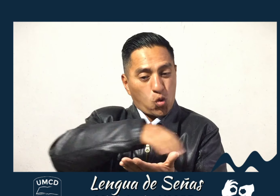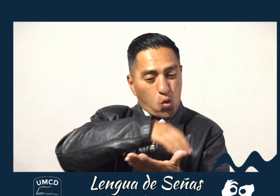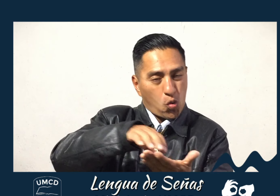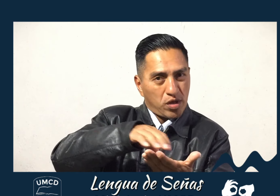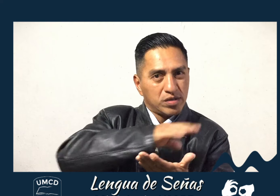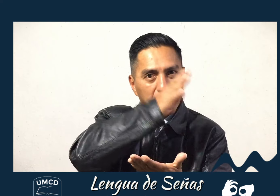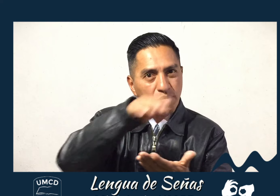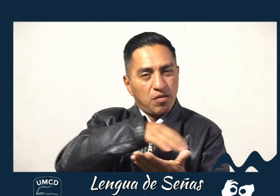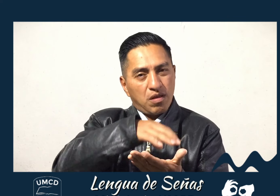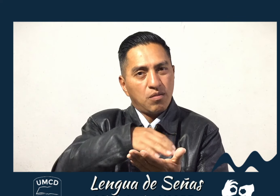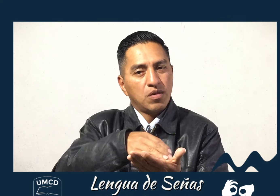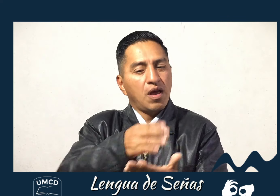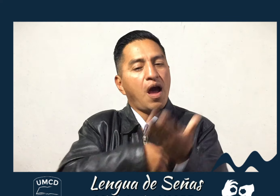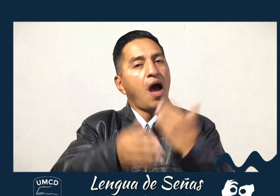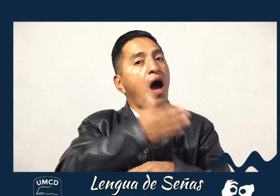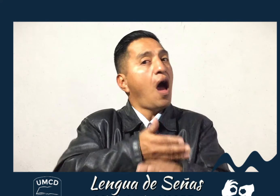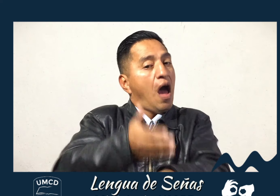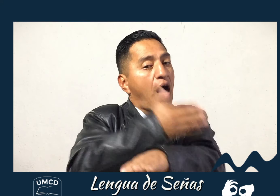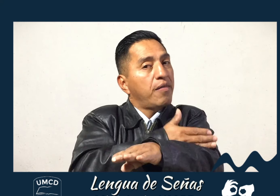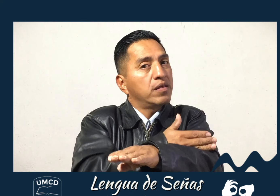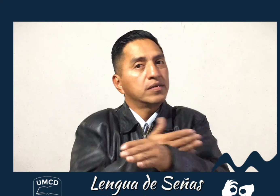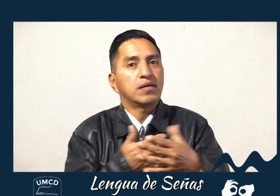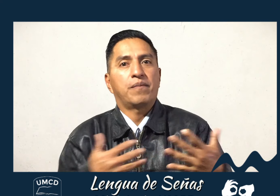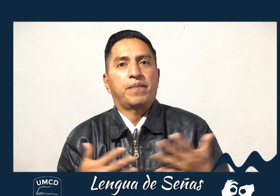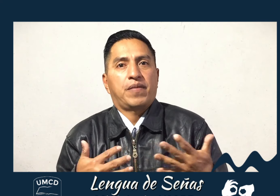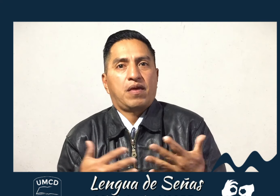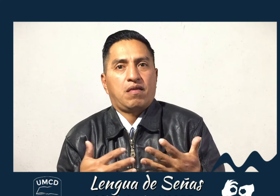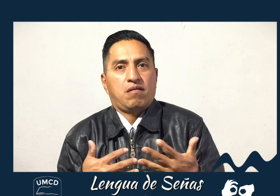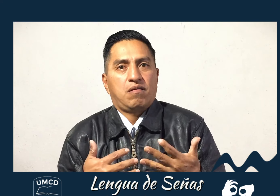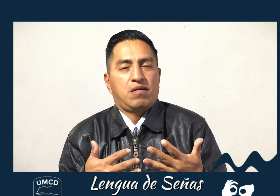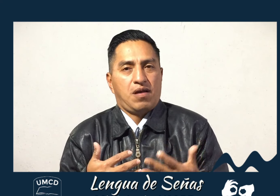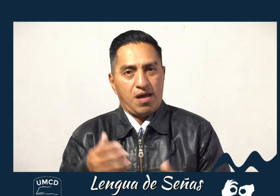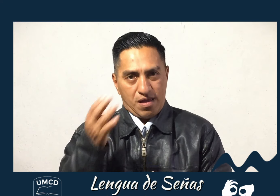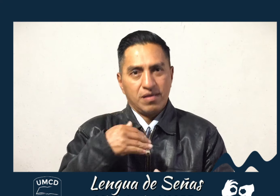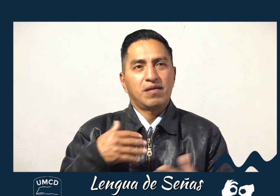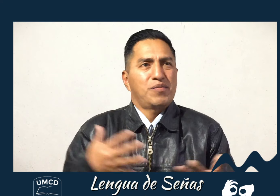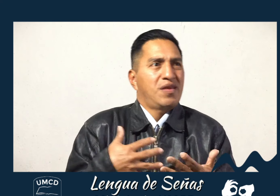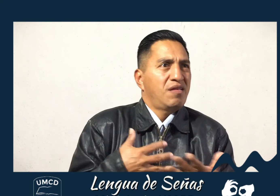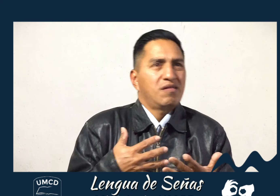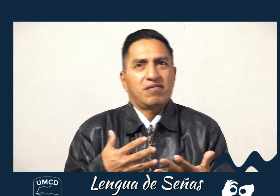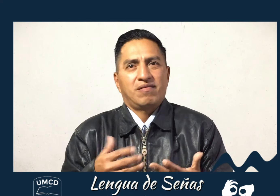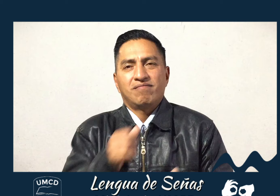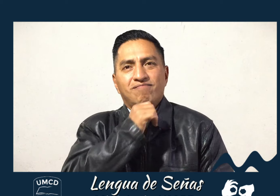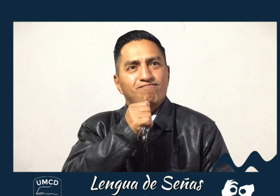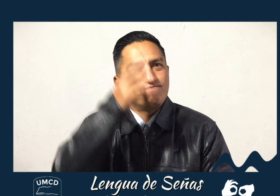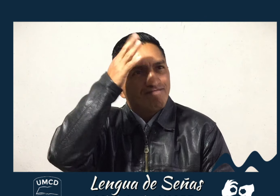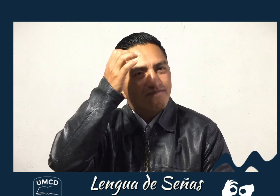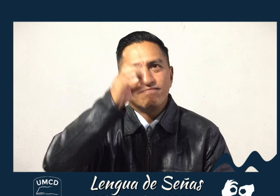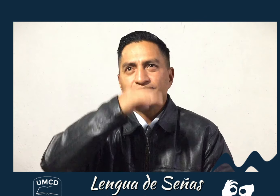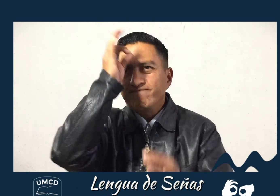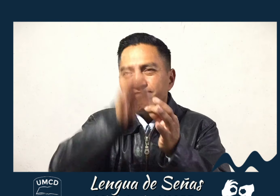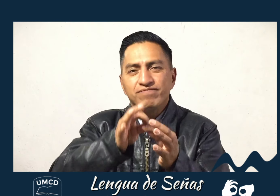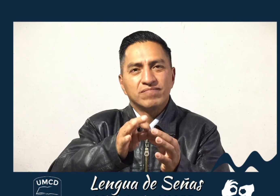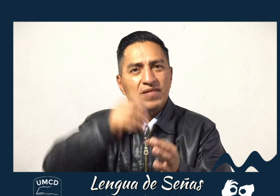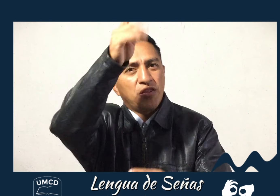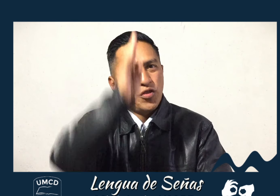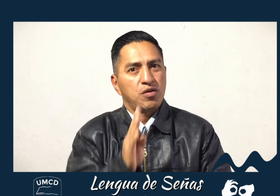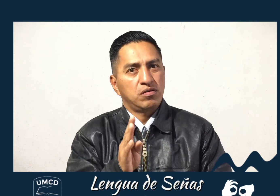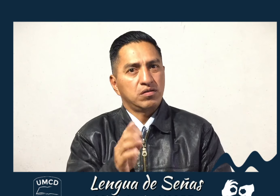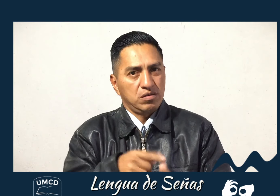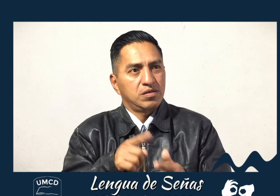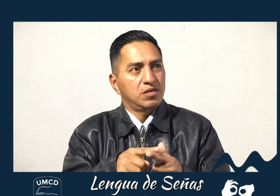normalmente antecede al miedo, lo que impide el crecimiento de nuestra fe en Dios, lo que nos lleva como